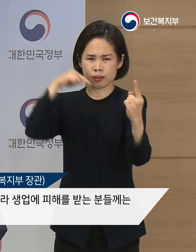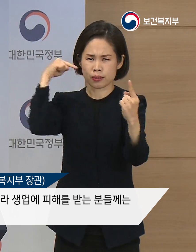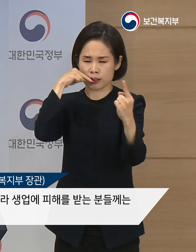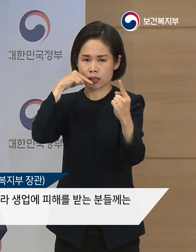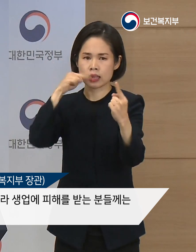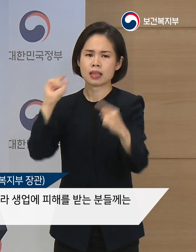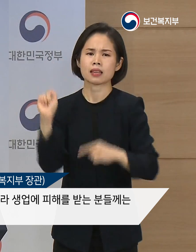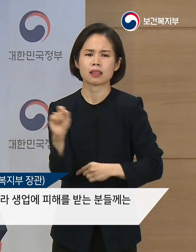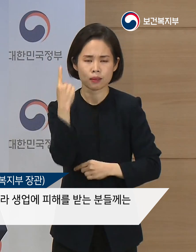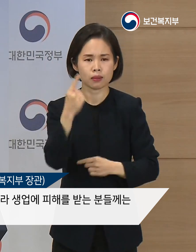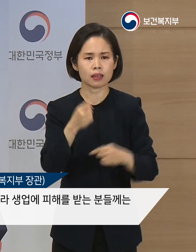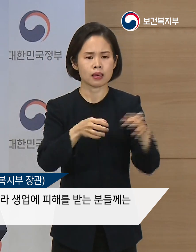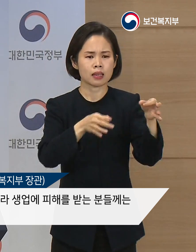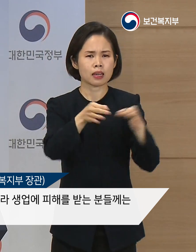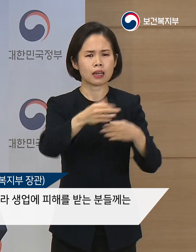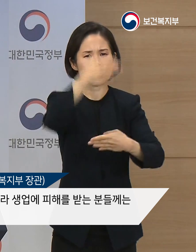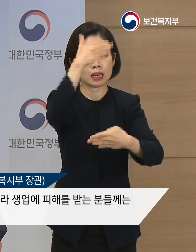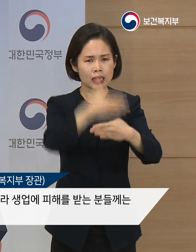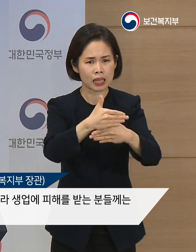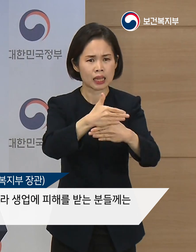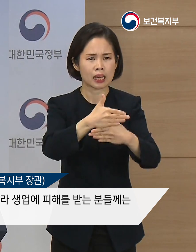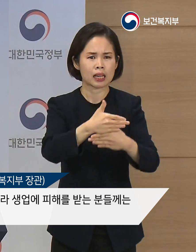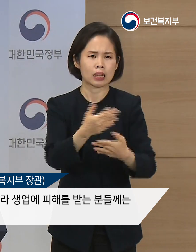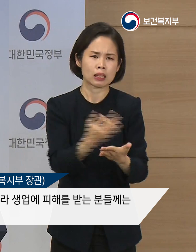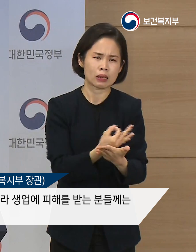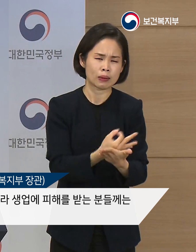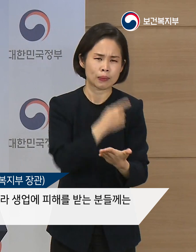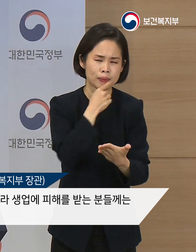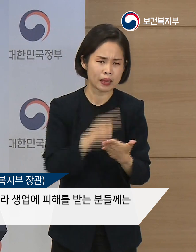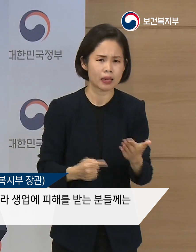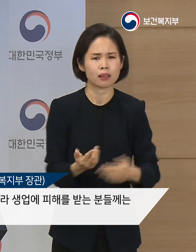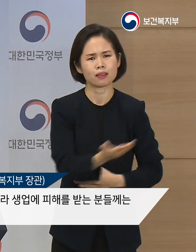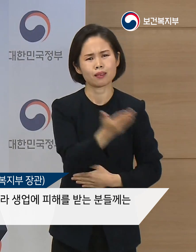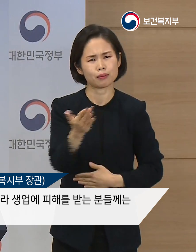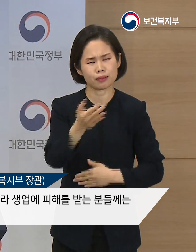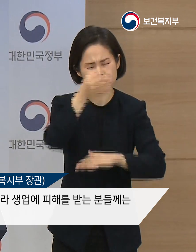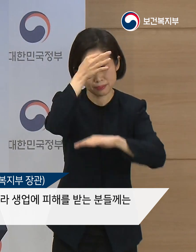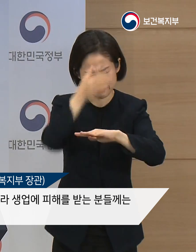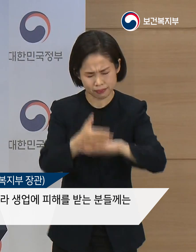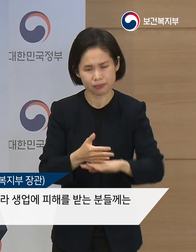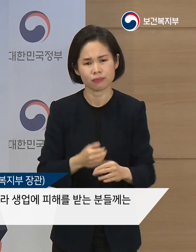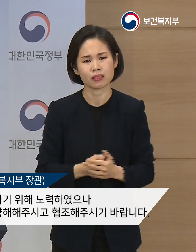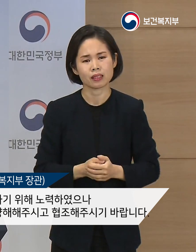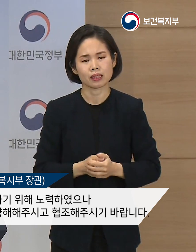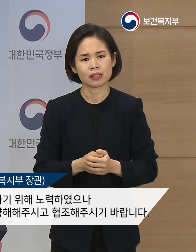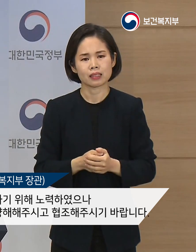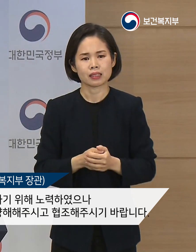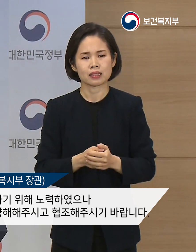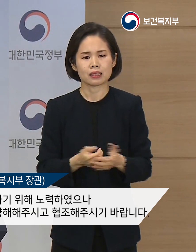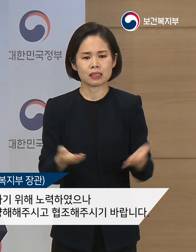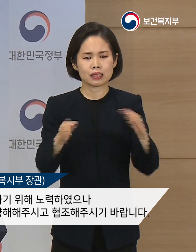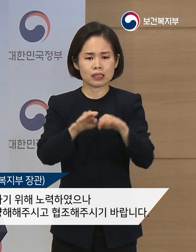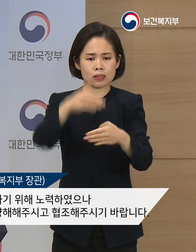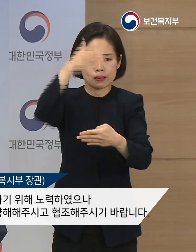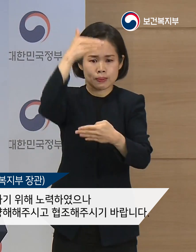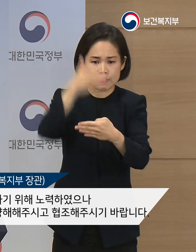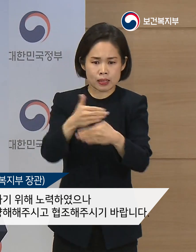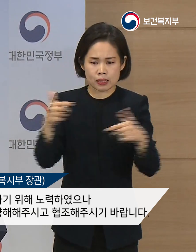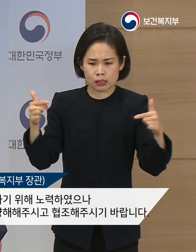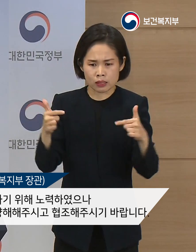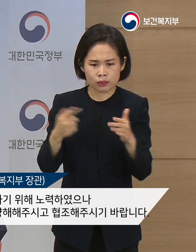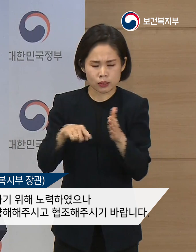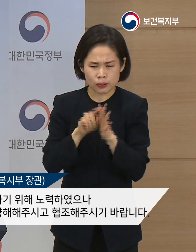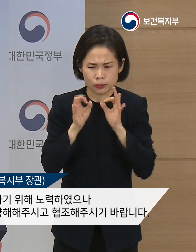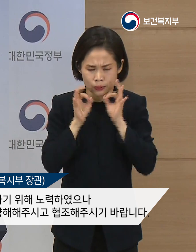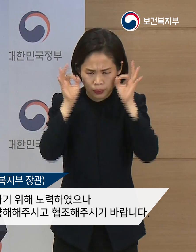따라 생업에 피해를 받는 분들께는 정말 송구스럽다는 말씀을 드립니다. 강제적인 시설 폐쇄